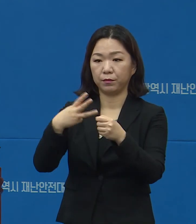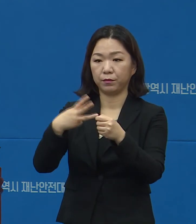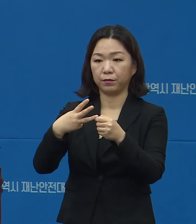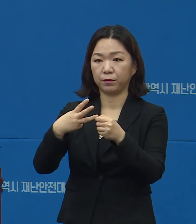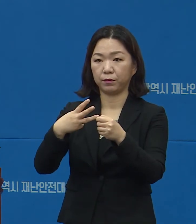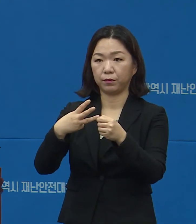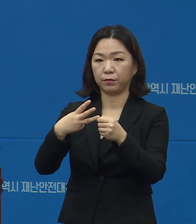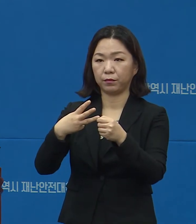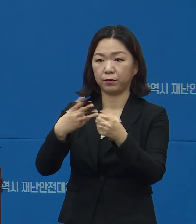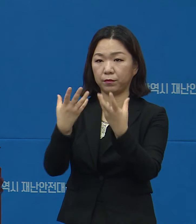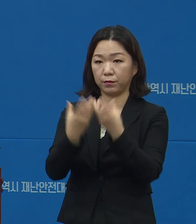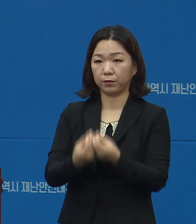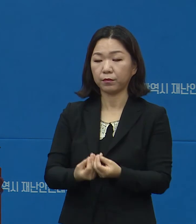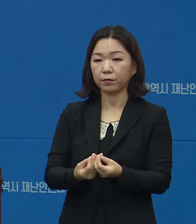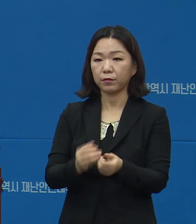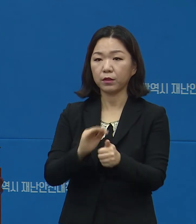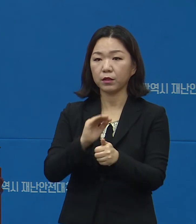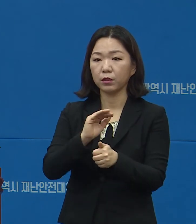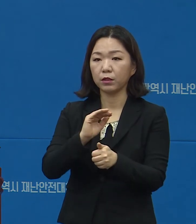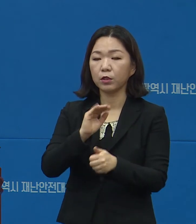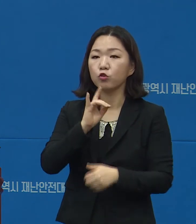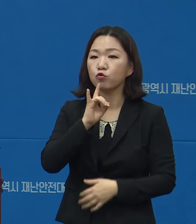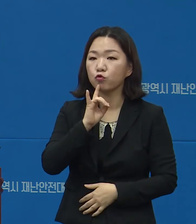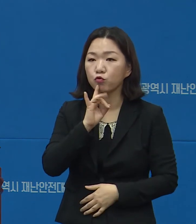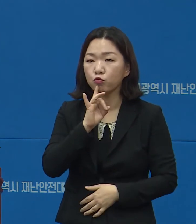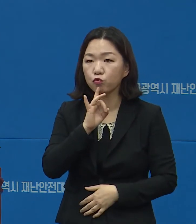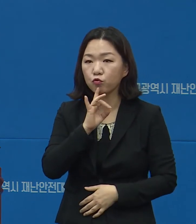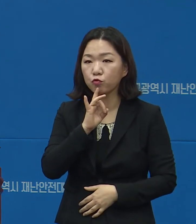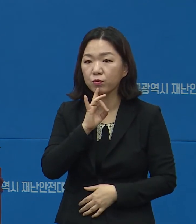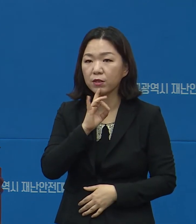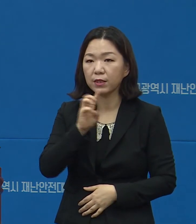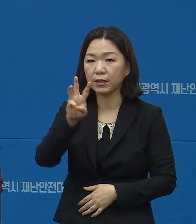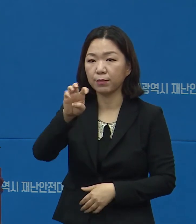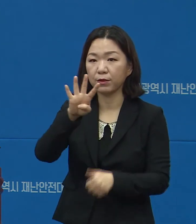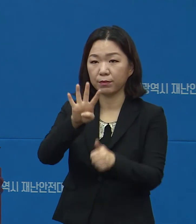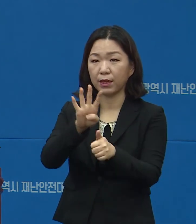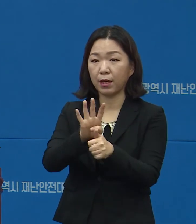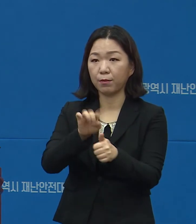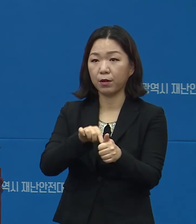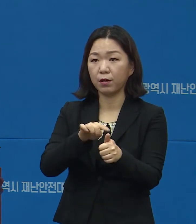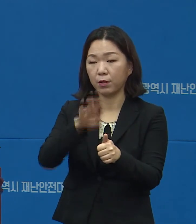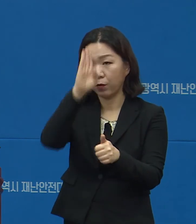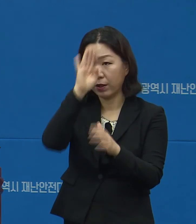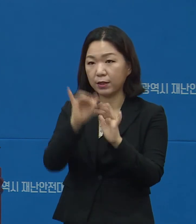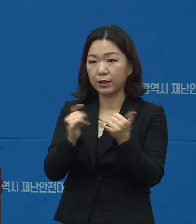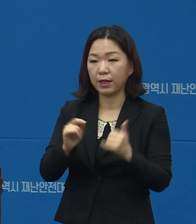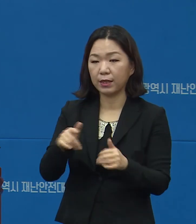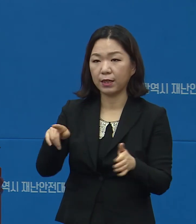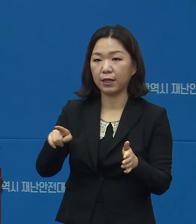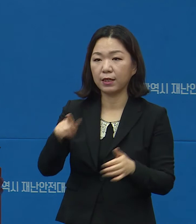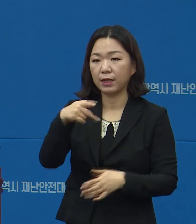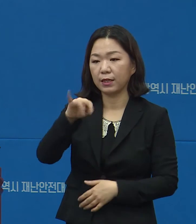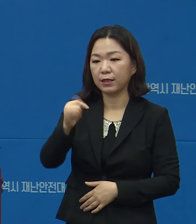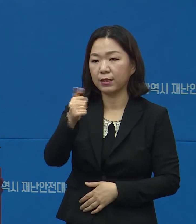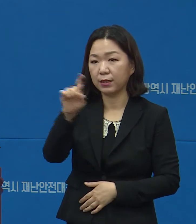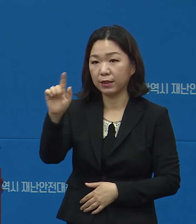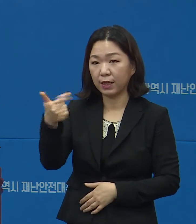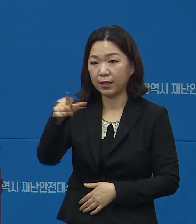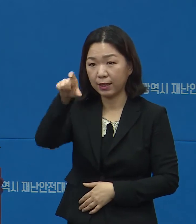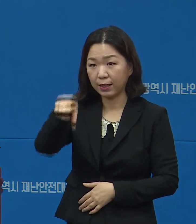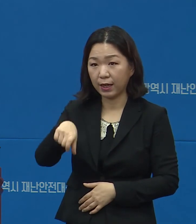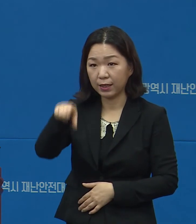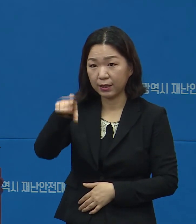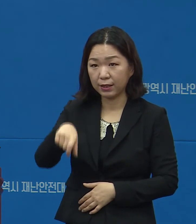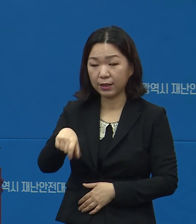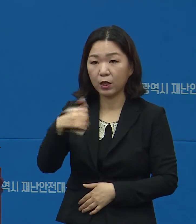사례입니다. 구미의 최초 환자인 34번 환자가 신한카드 콜센터 중국 ABL